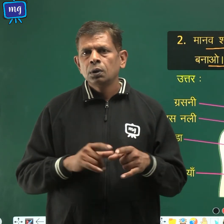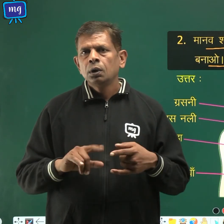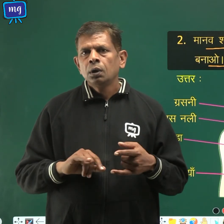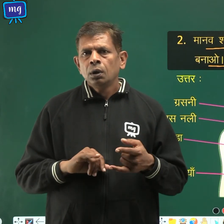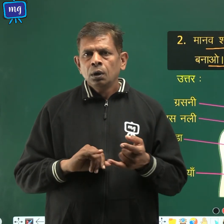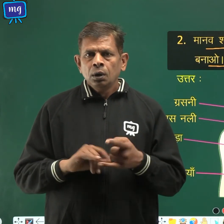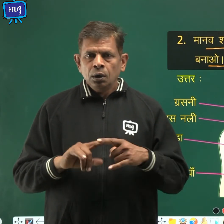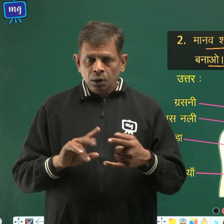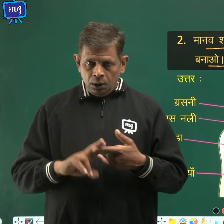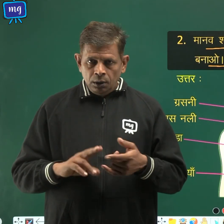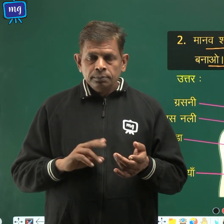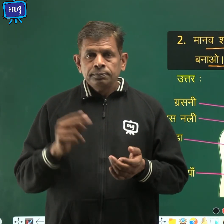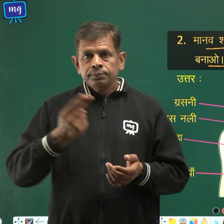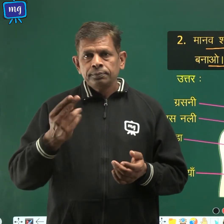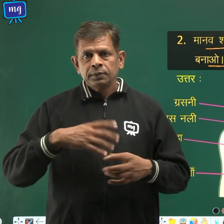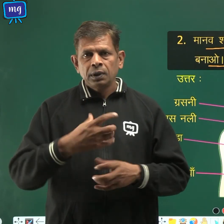चित्र बनाना है